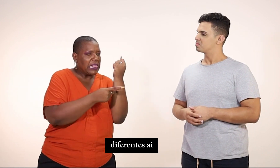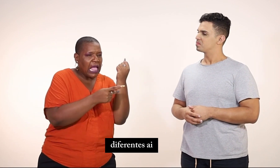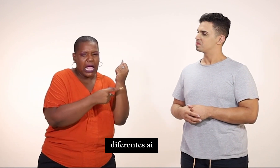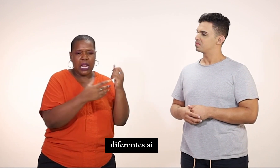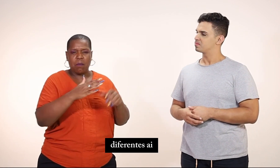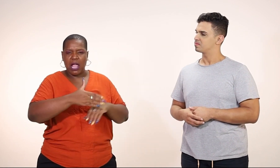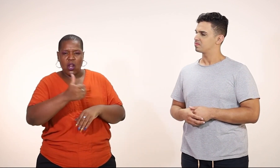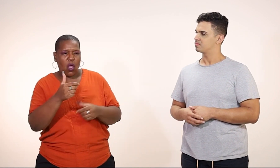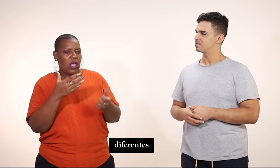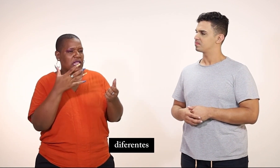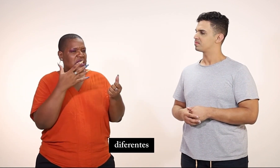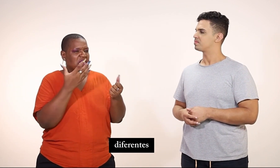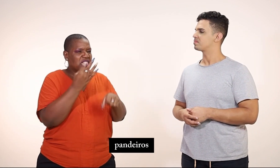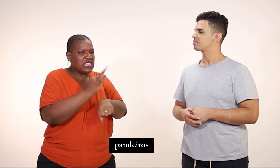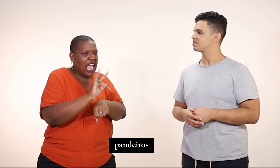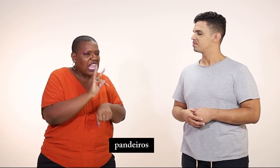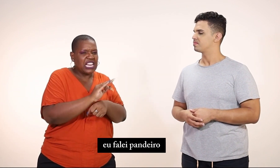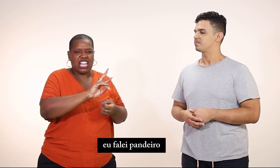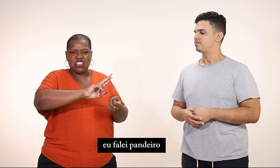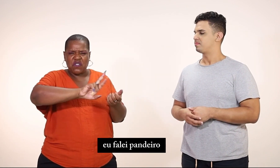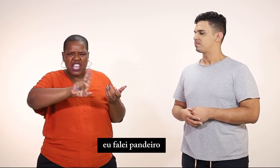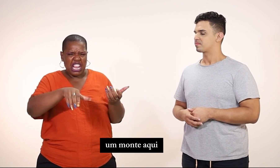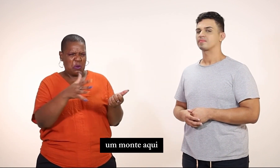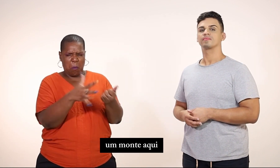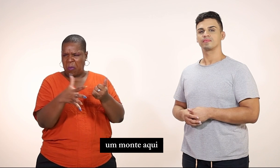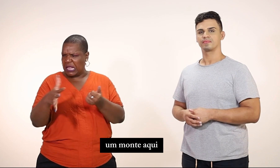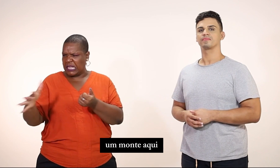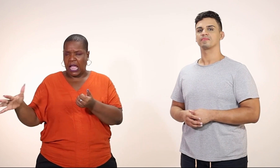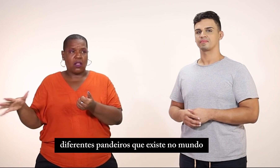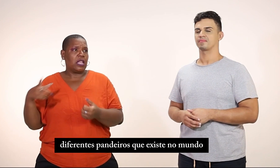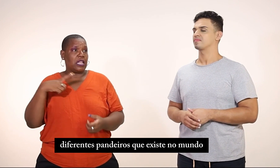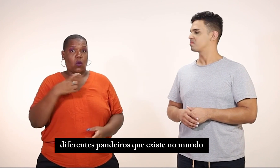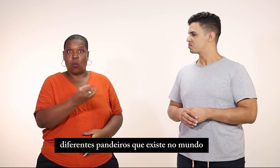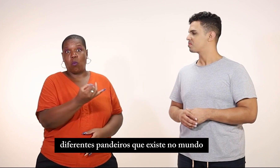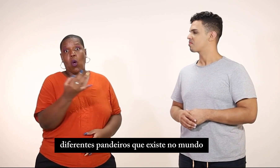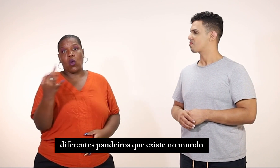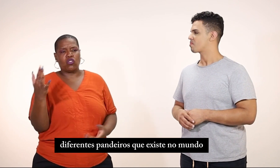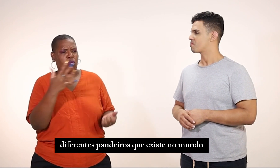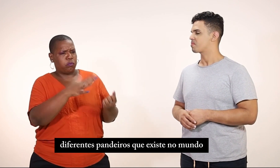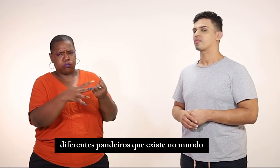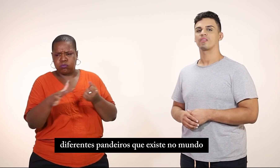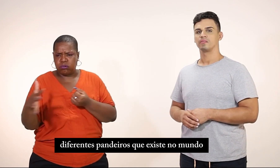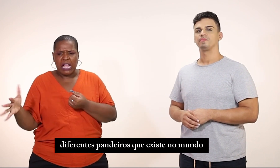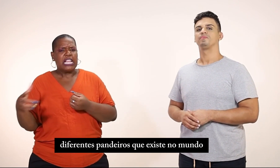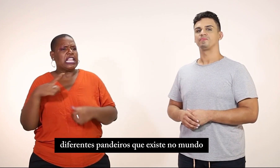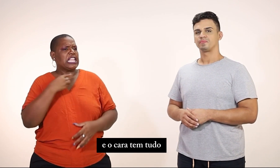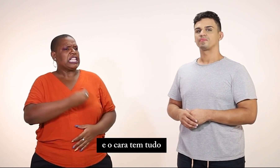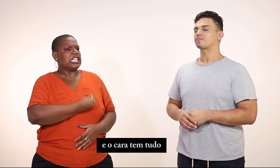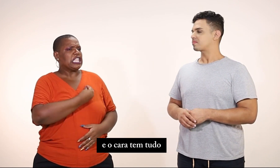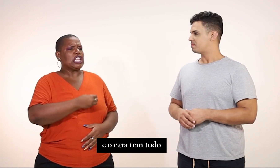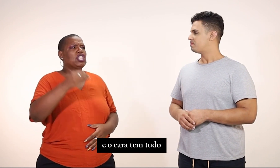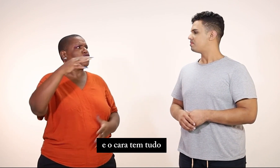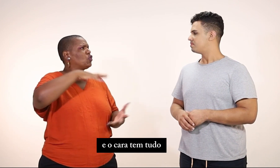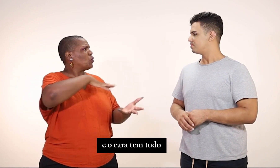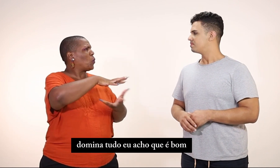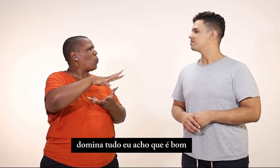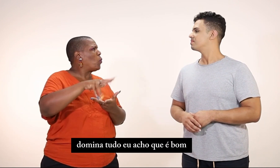diferentes pandeiros, eu falei pandeiro um monte aqui. Diferentes pandeiros que existem no mundo e o cara tem tudo, domina